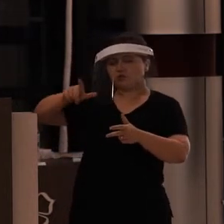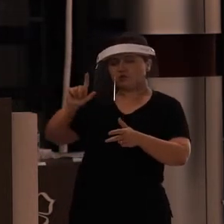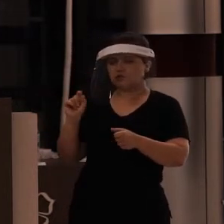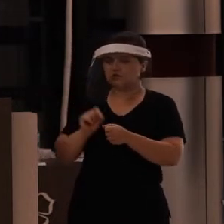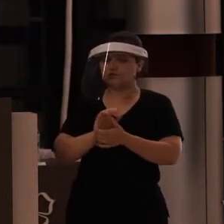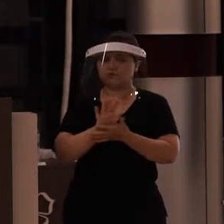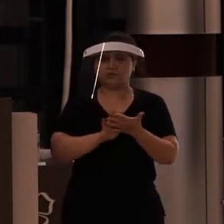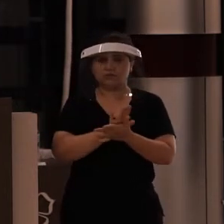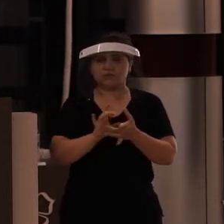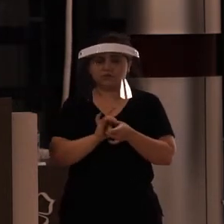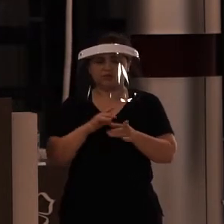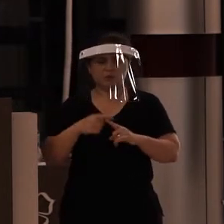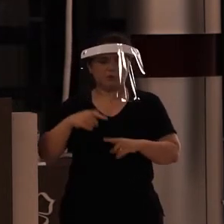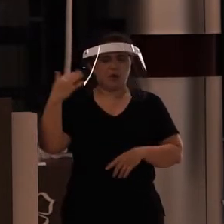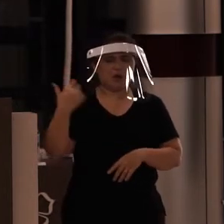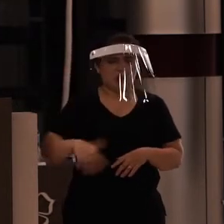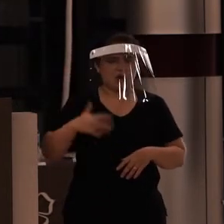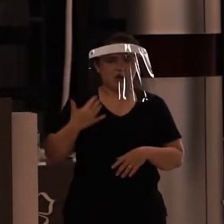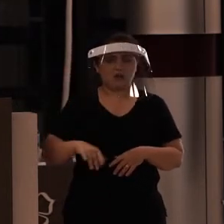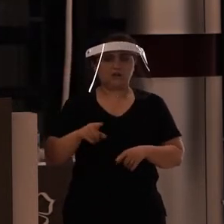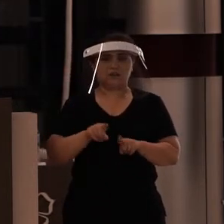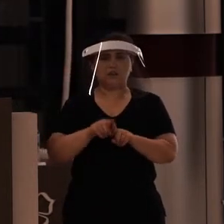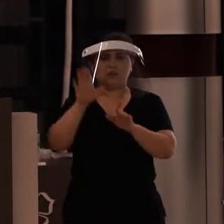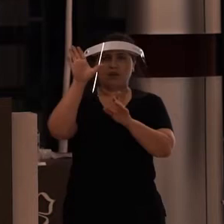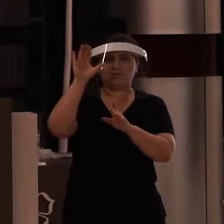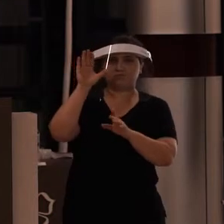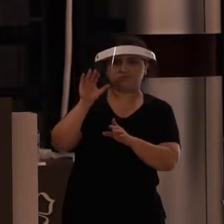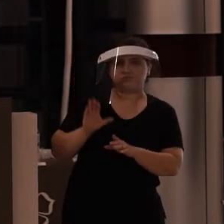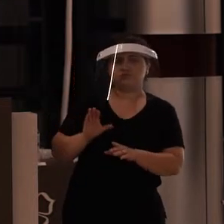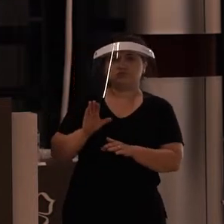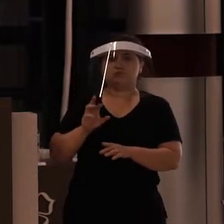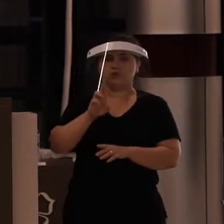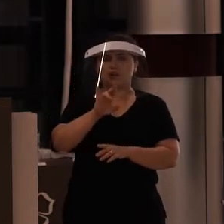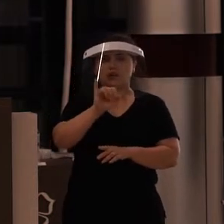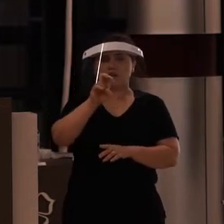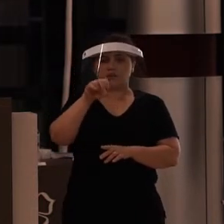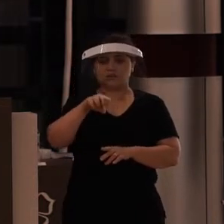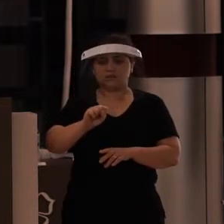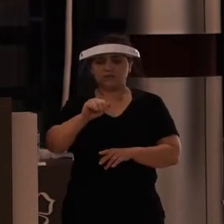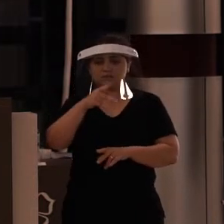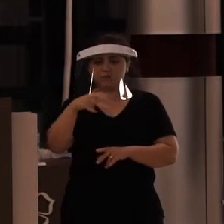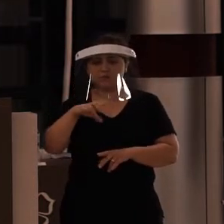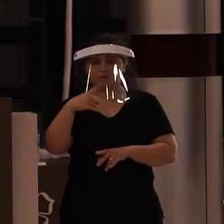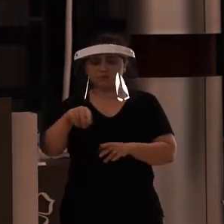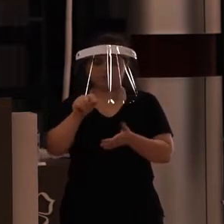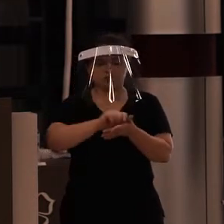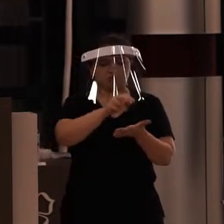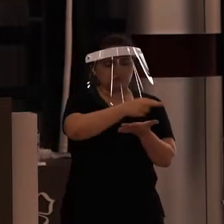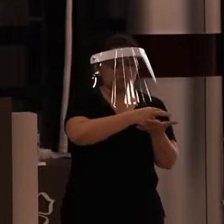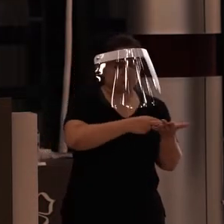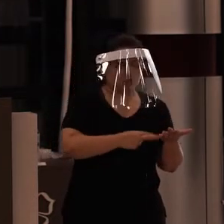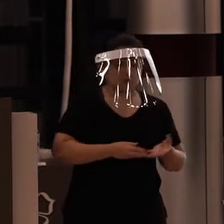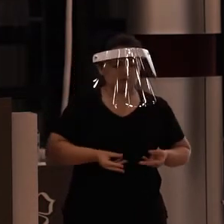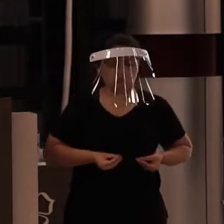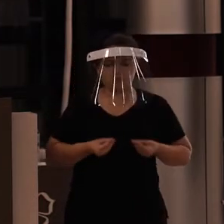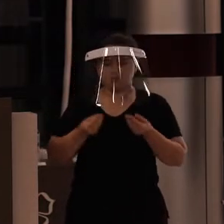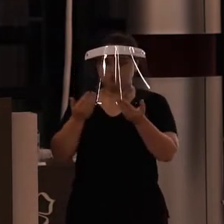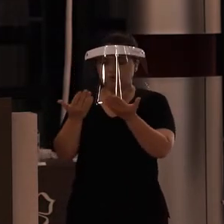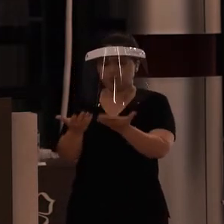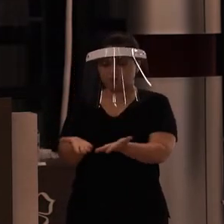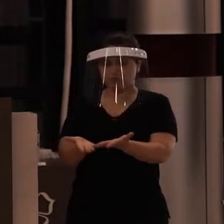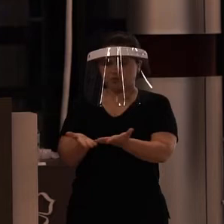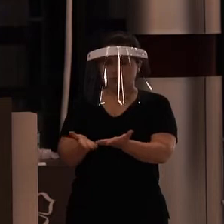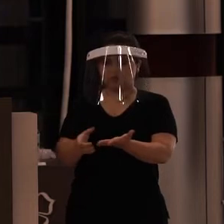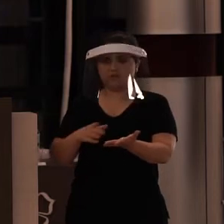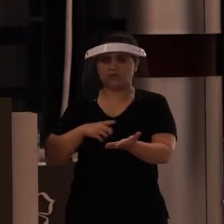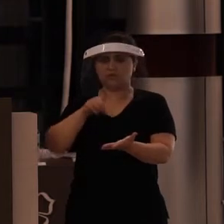caras não deixavam porque era caro. A reinspeção. Então, a gente faz o relatório, entrega. O